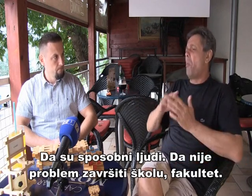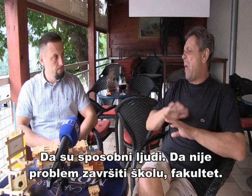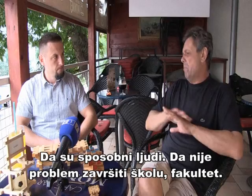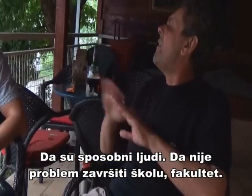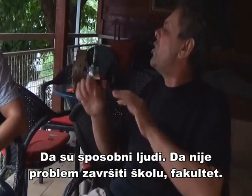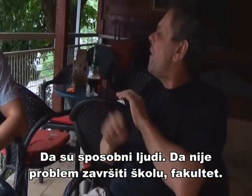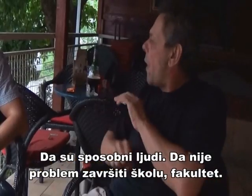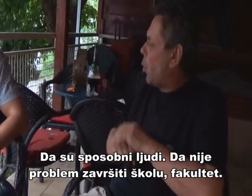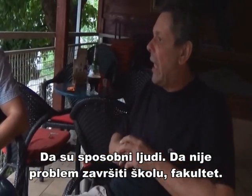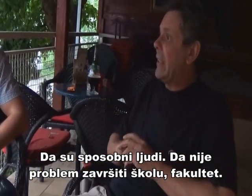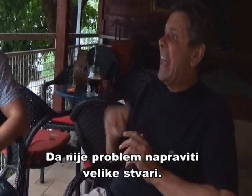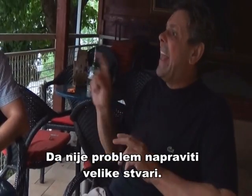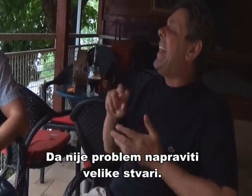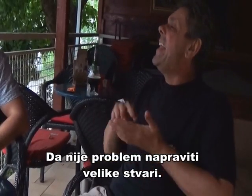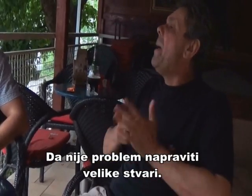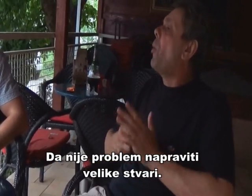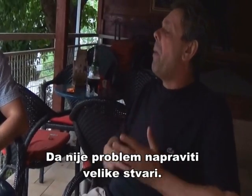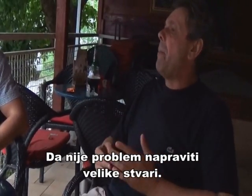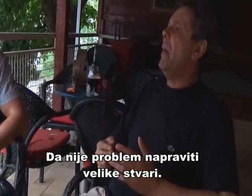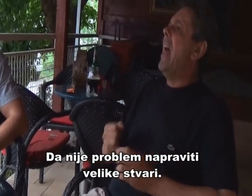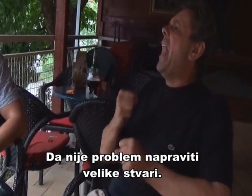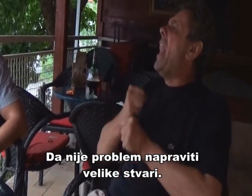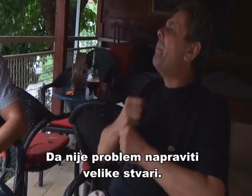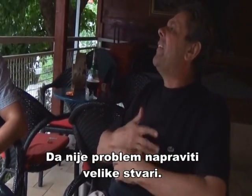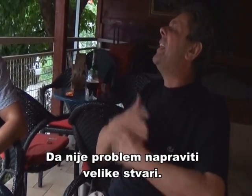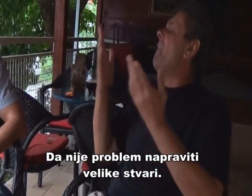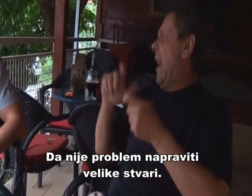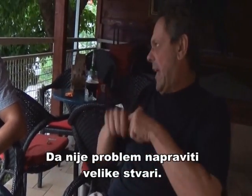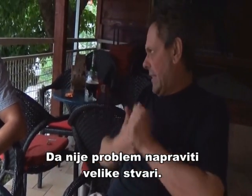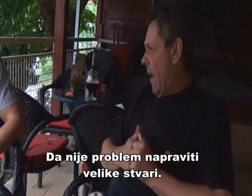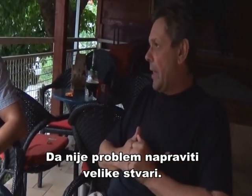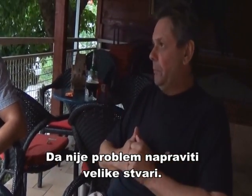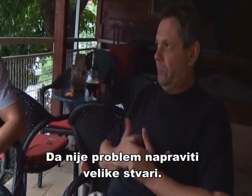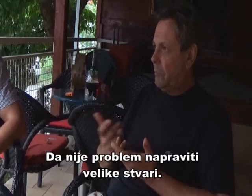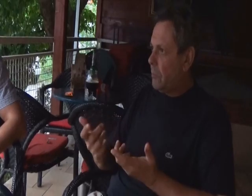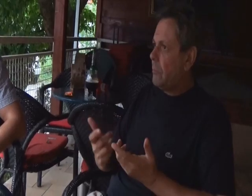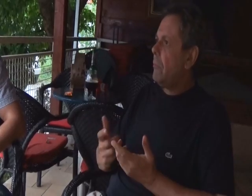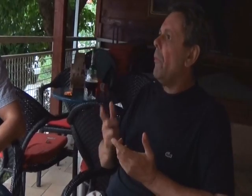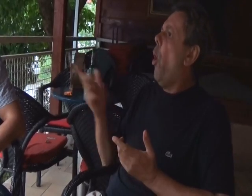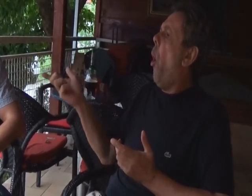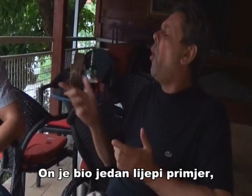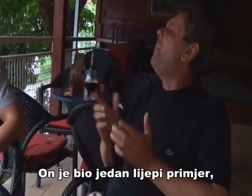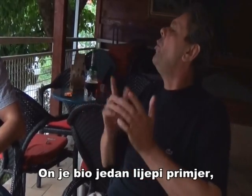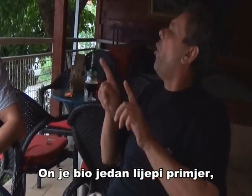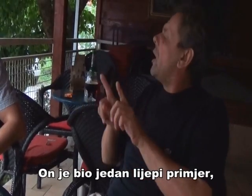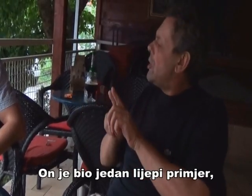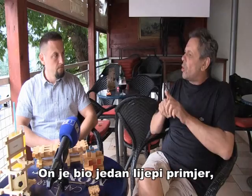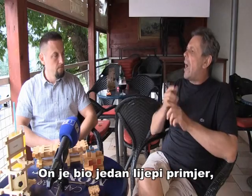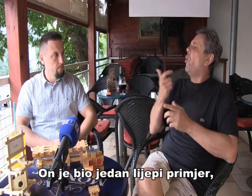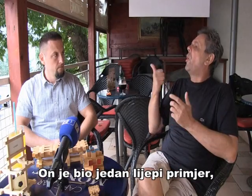problem završiti fakultet, da nije problem napraviti velike stvari. On je bio isto tako